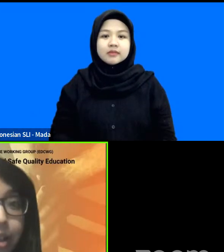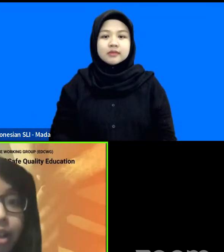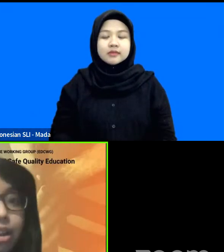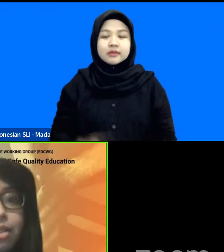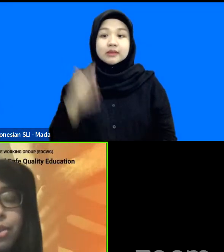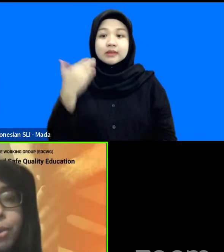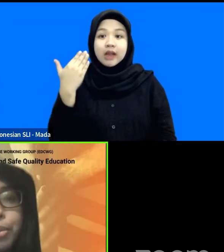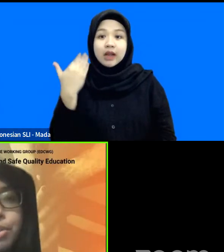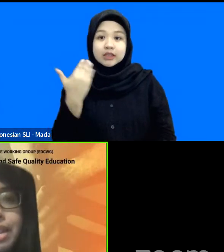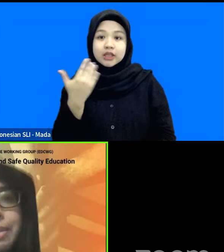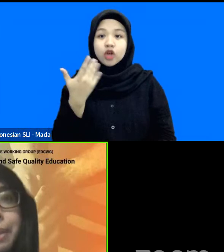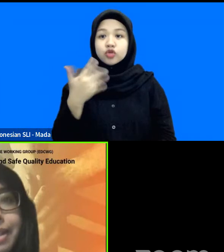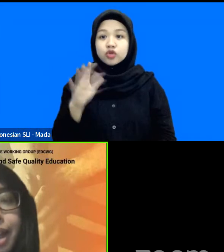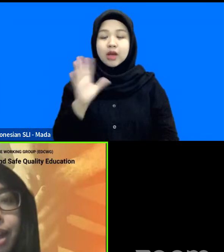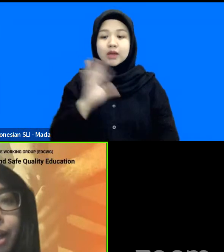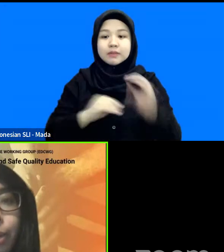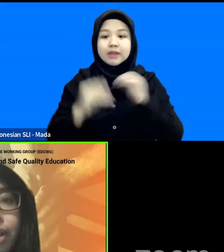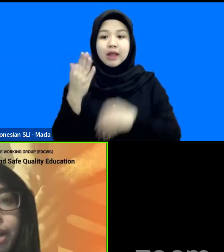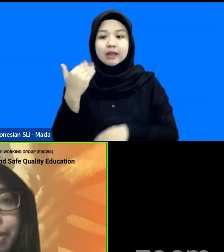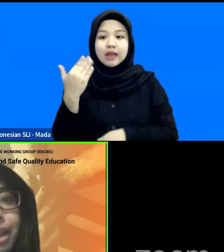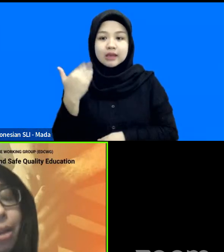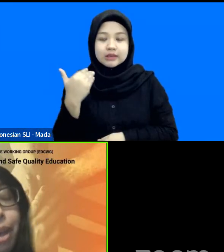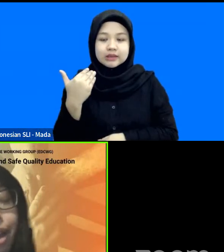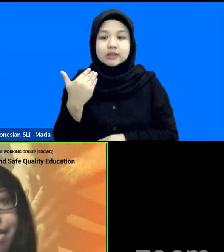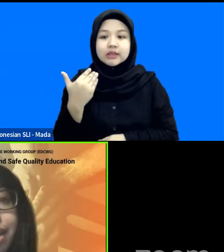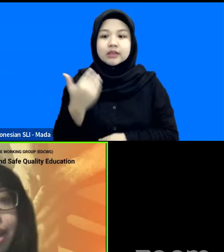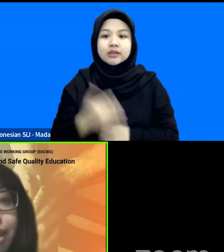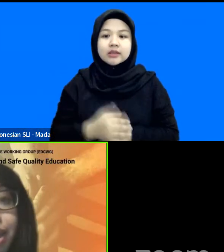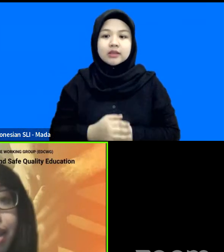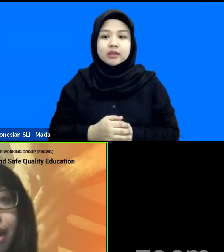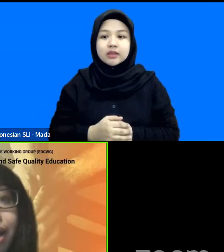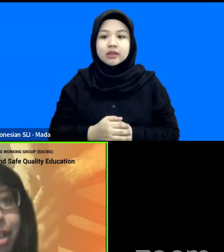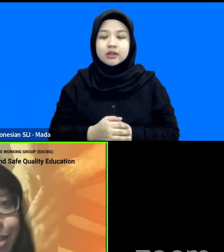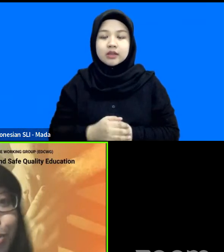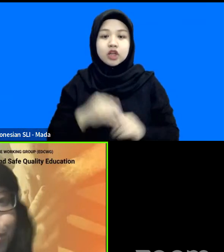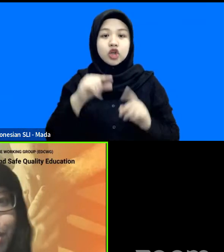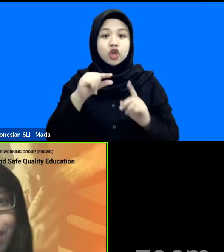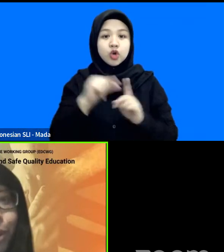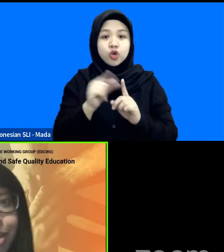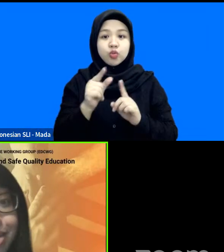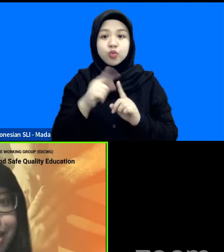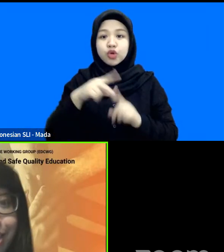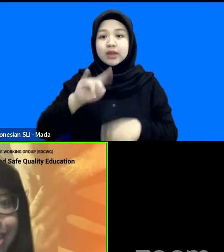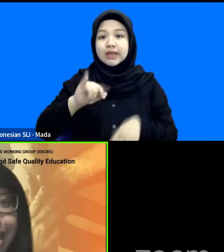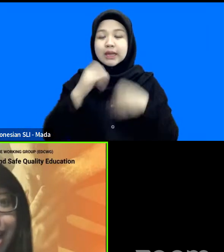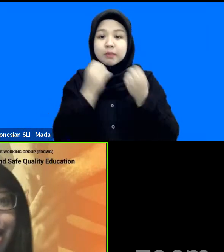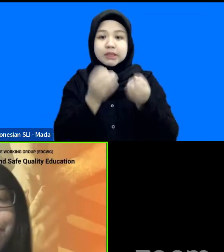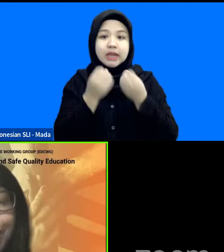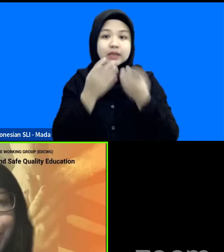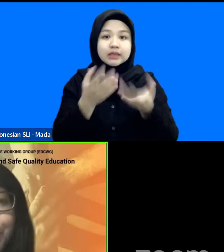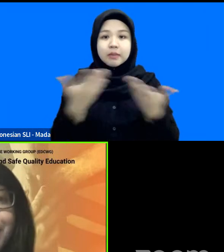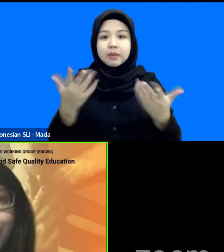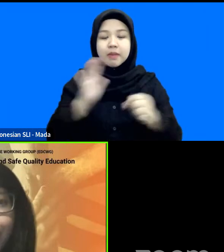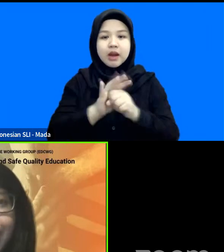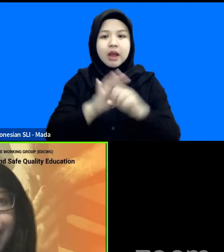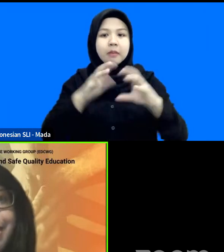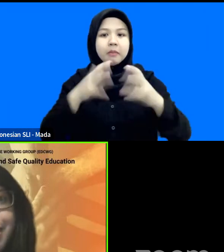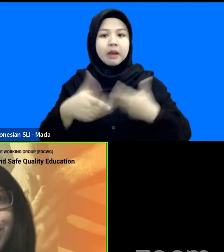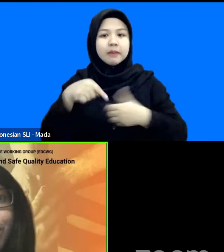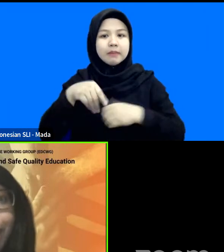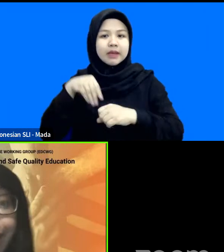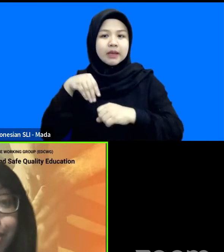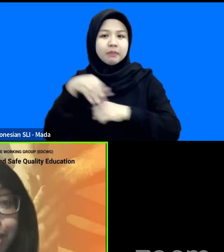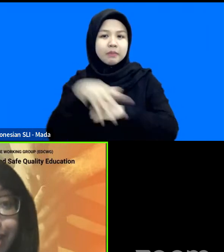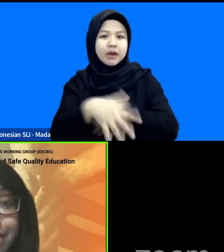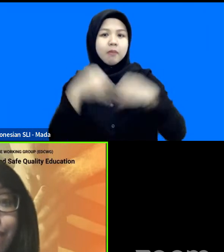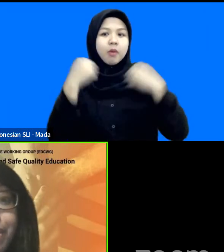audience here. So Putri expressed how the pandemic has hit the hardest to reach adolescent girls, and many who did not get access